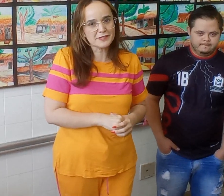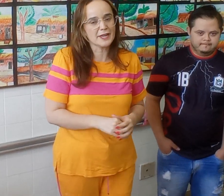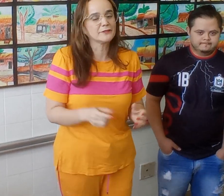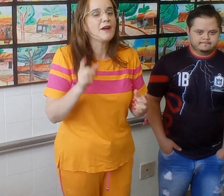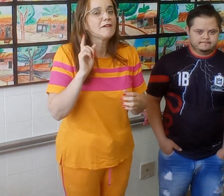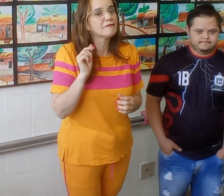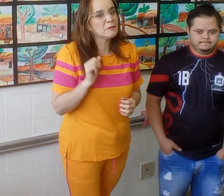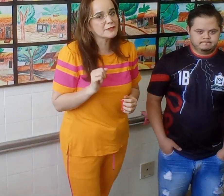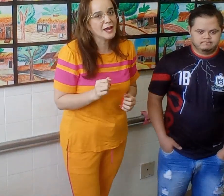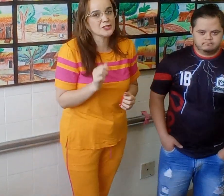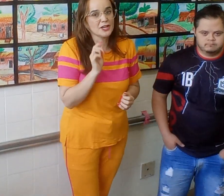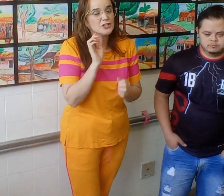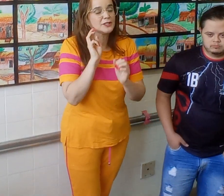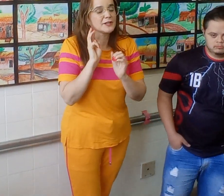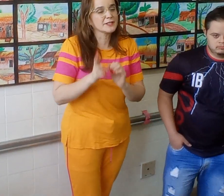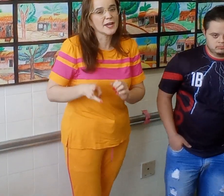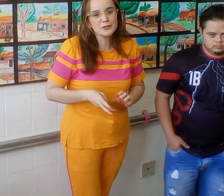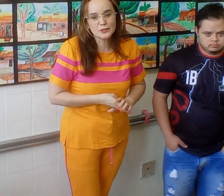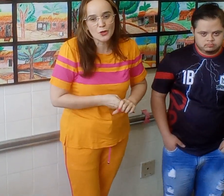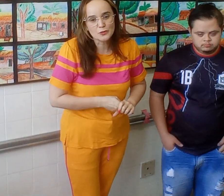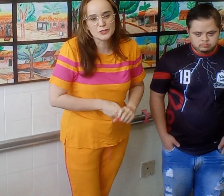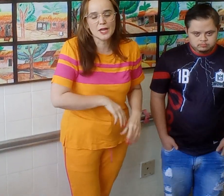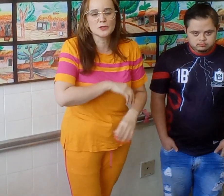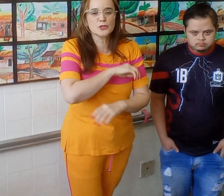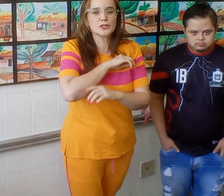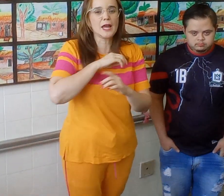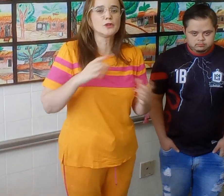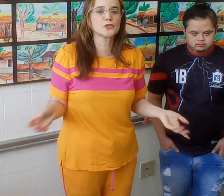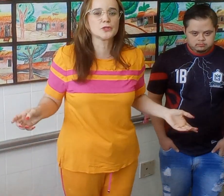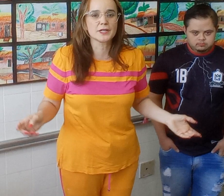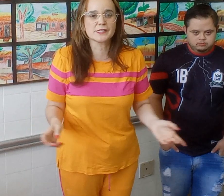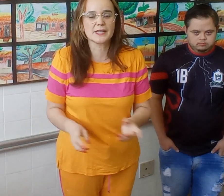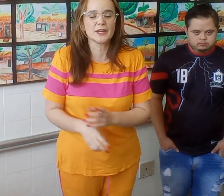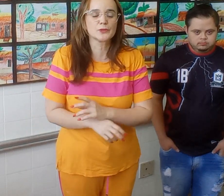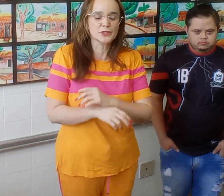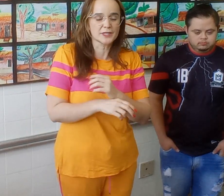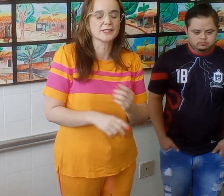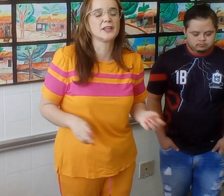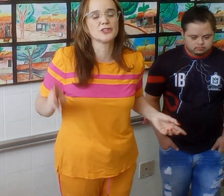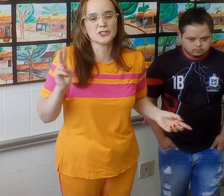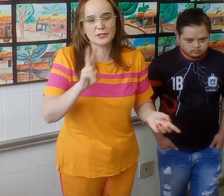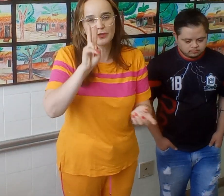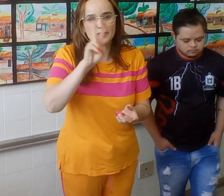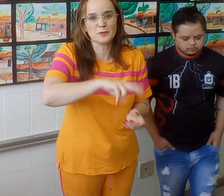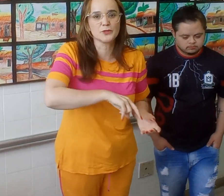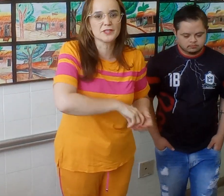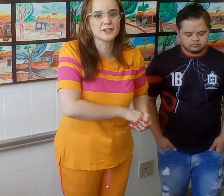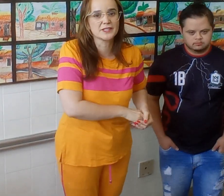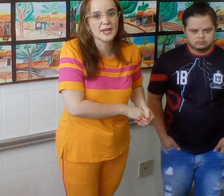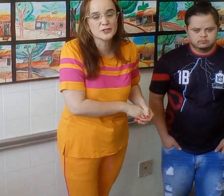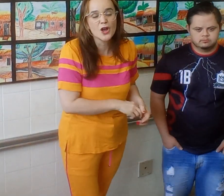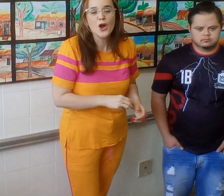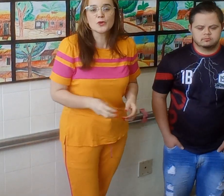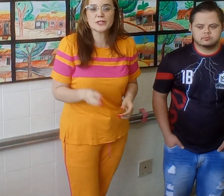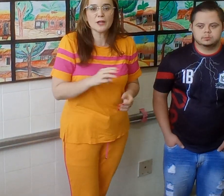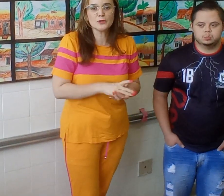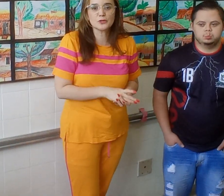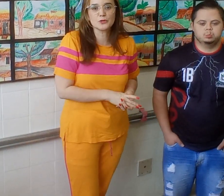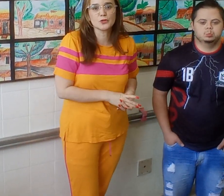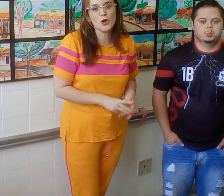fazendo. Vamos lá, gente. Terceiros e nonos anos, os alunos do terceiro, dos terceiros, nós temos dois terceiros. Os alunos dos nonos,